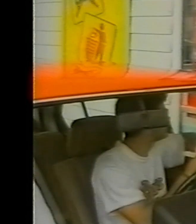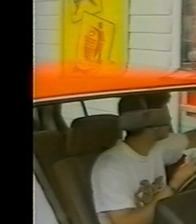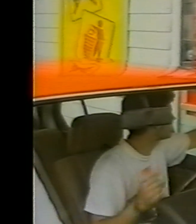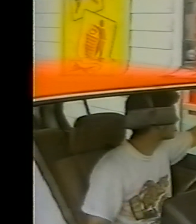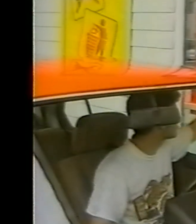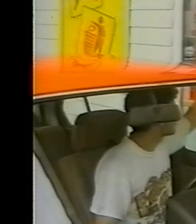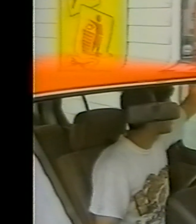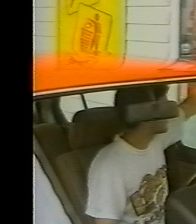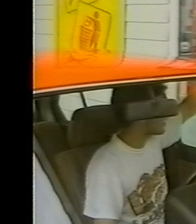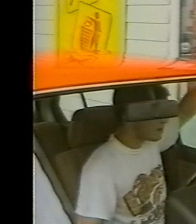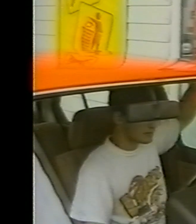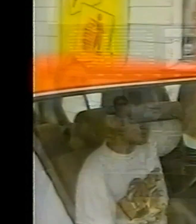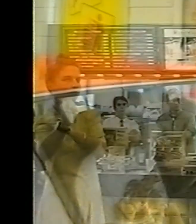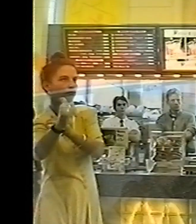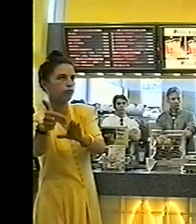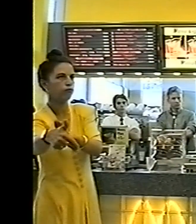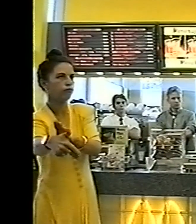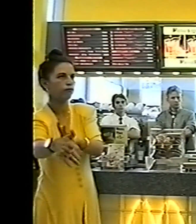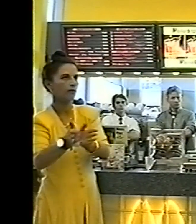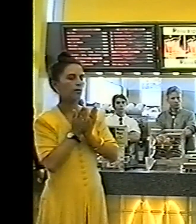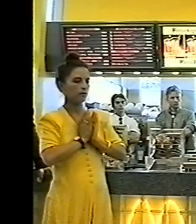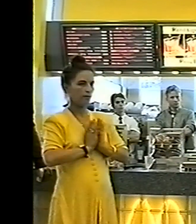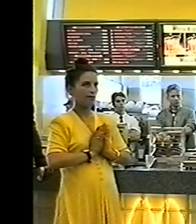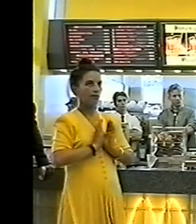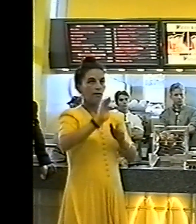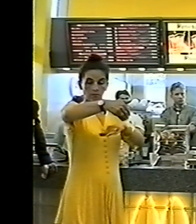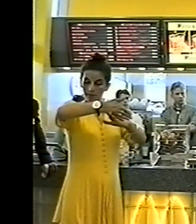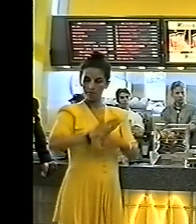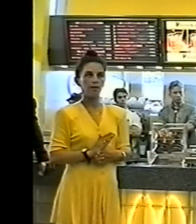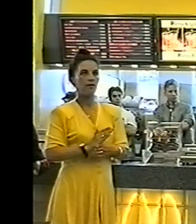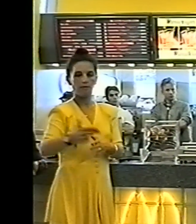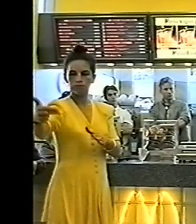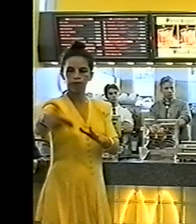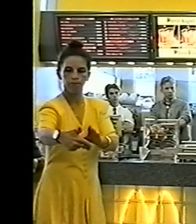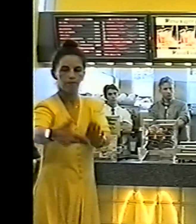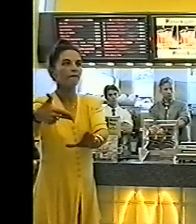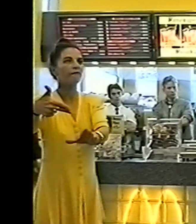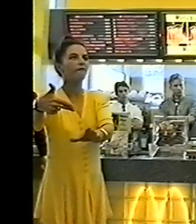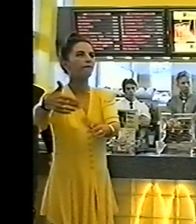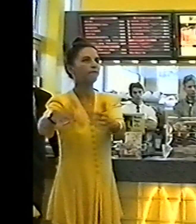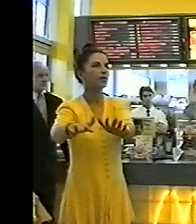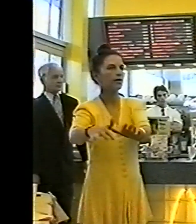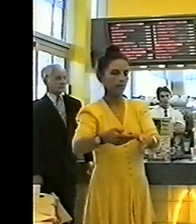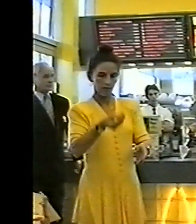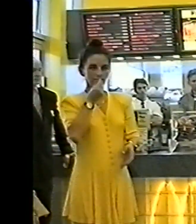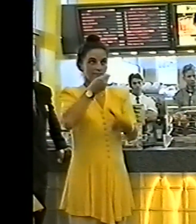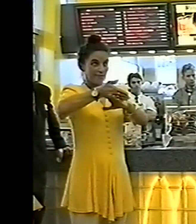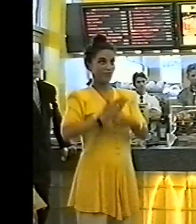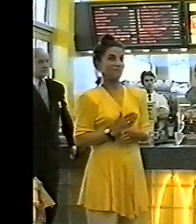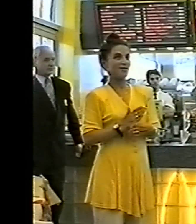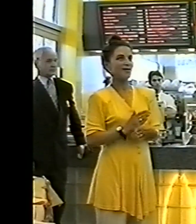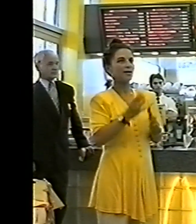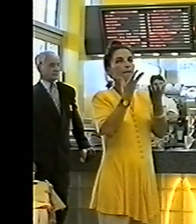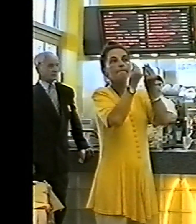qu'il fait ou il finit tranquillement son plein. Nous avons aujourd'hui ici toute l'équipe des concepteurs de cette installation à